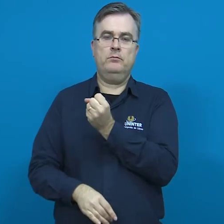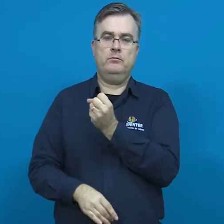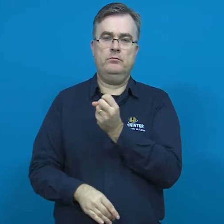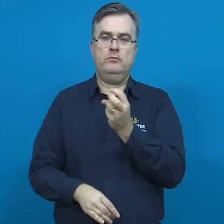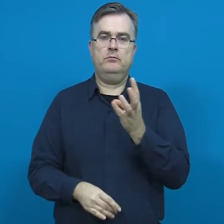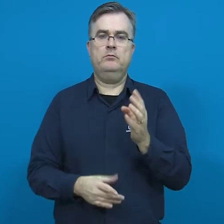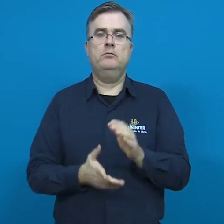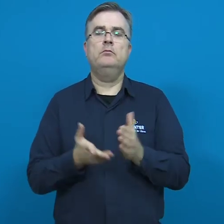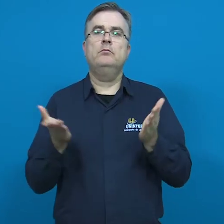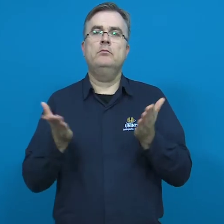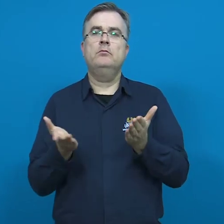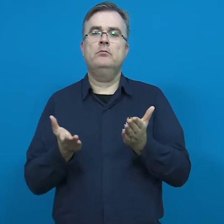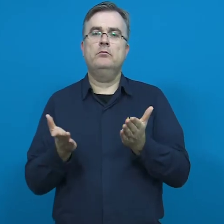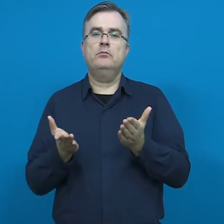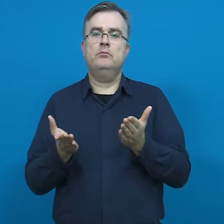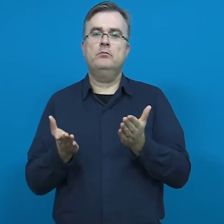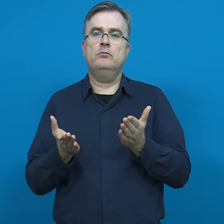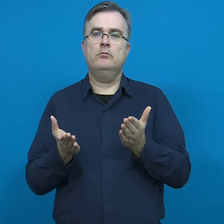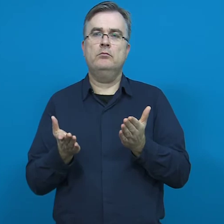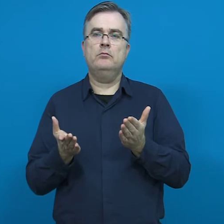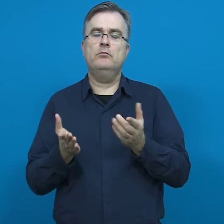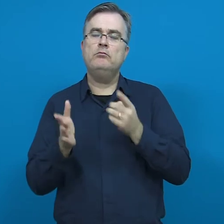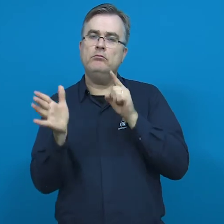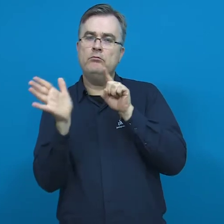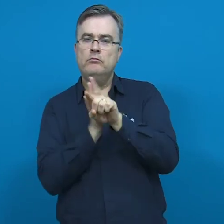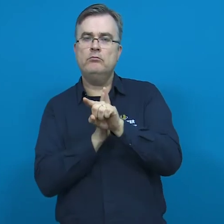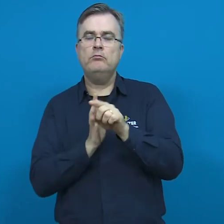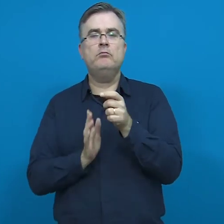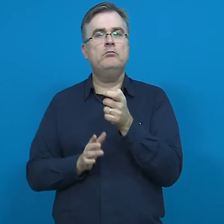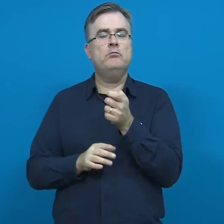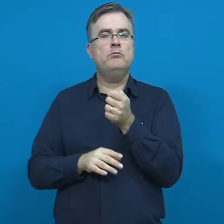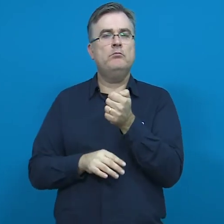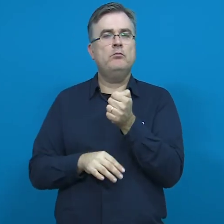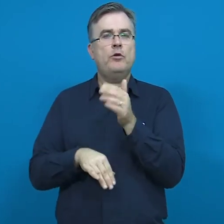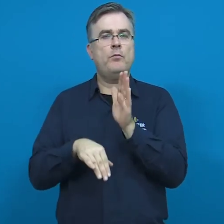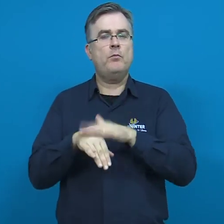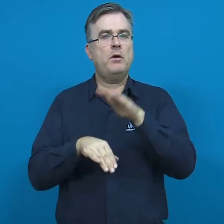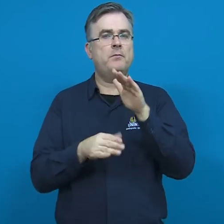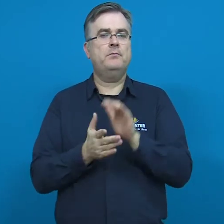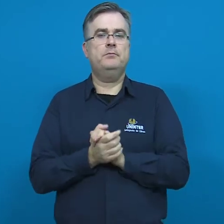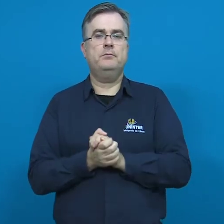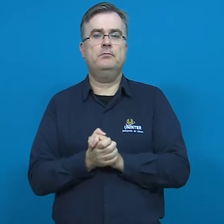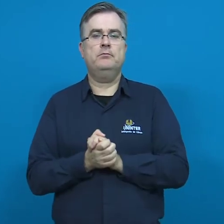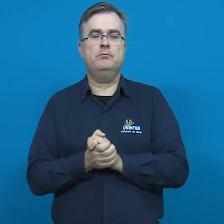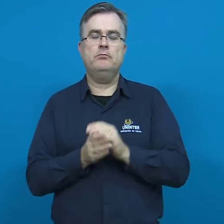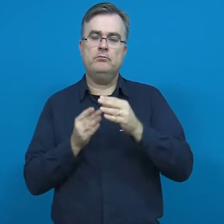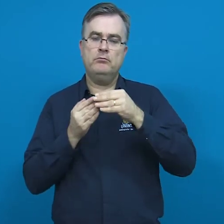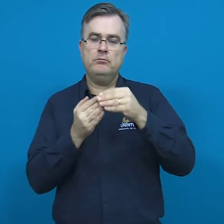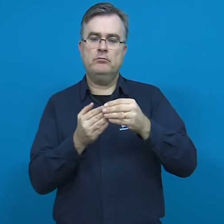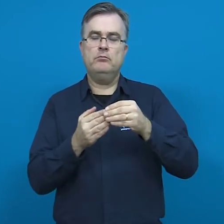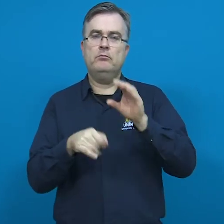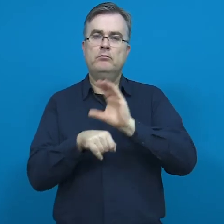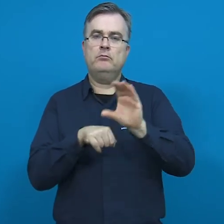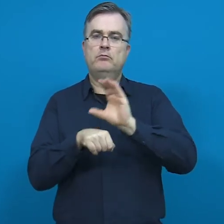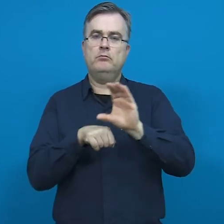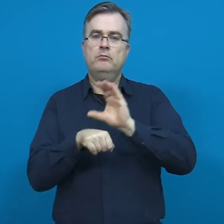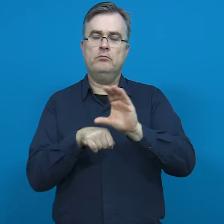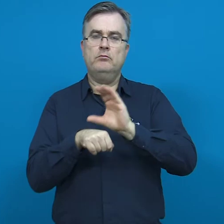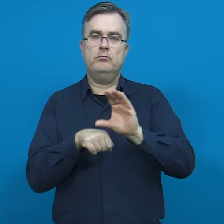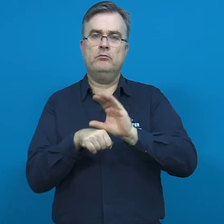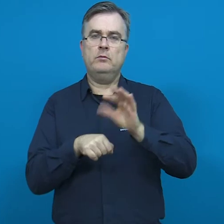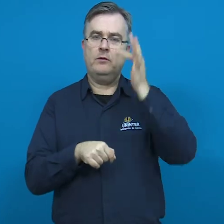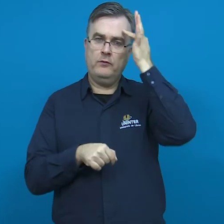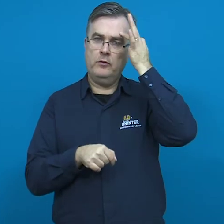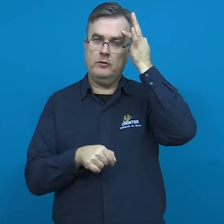para alguns. Agora, queria levantar uma questão, acho que um pouco mais direcionada para os